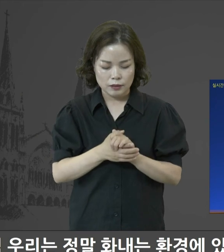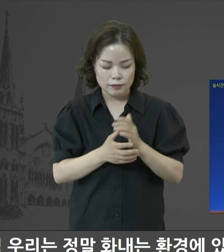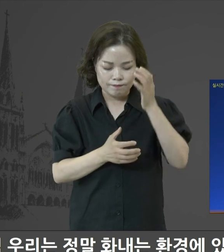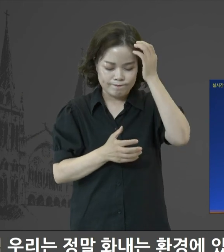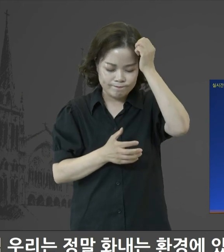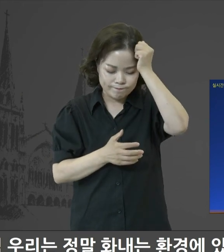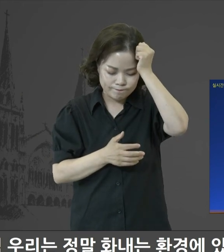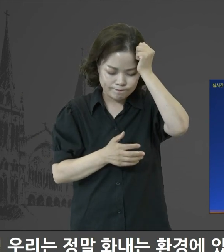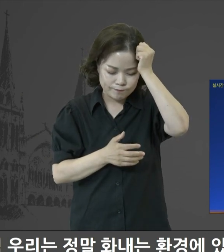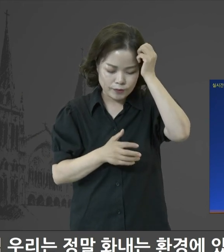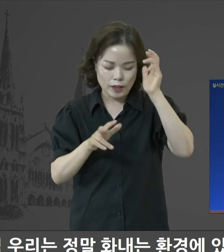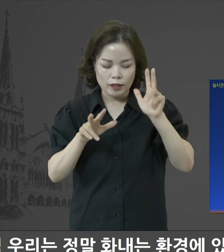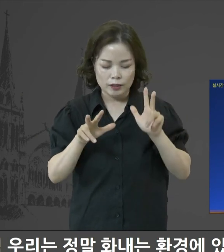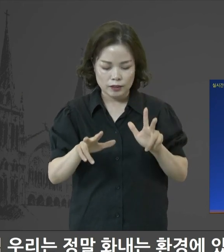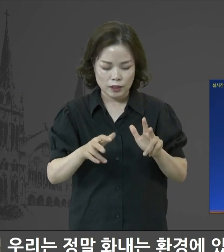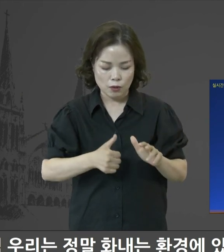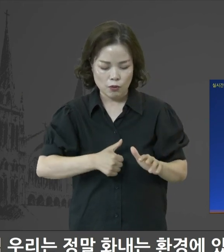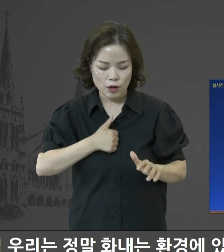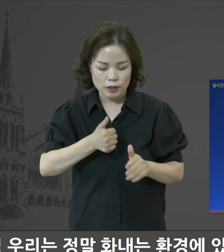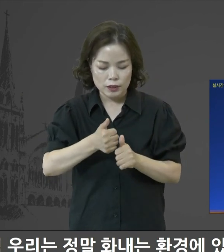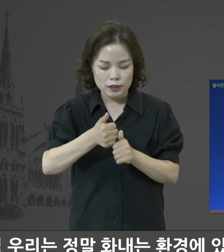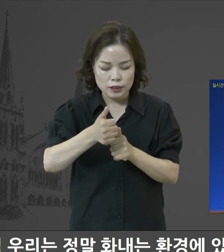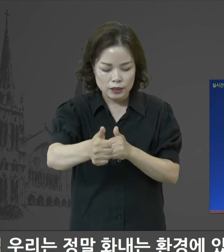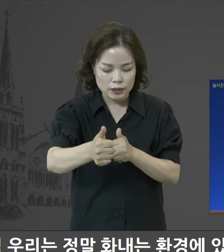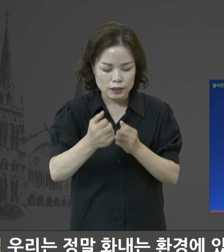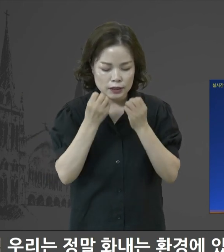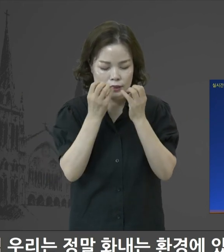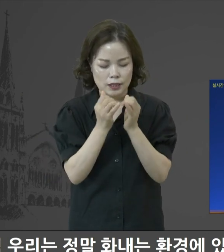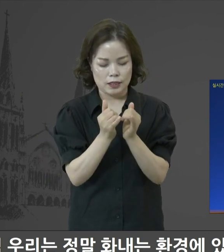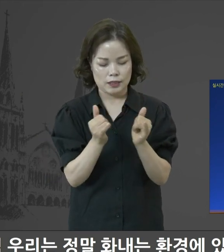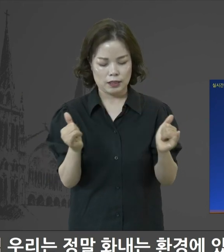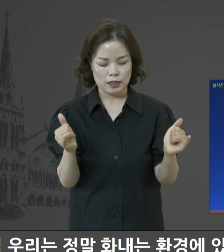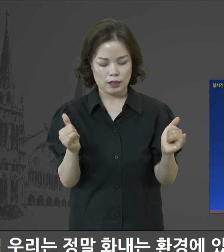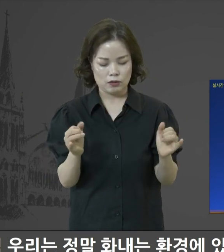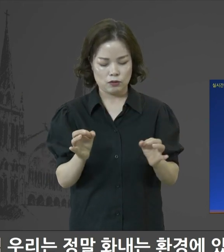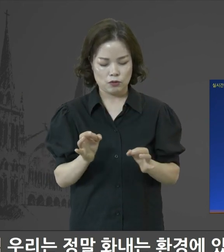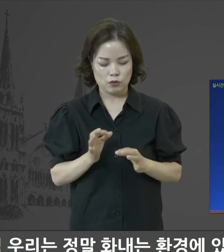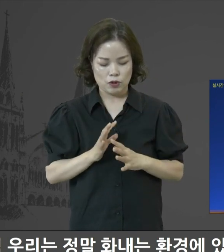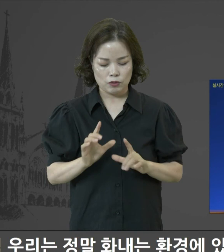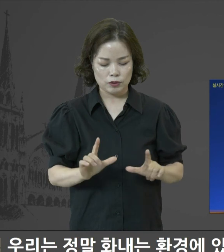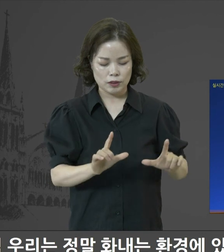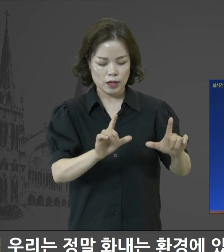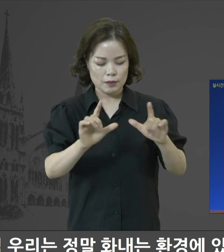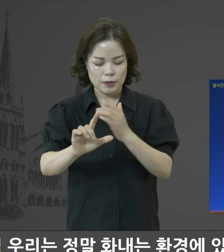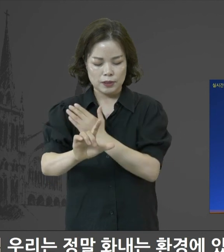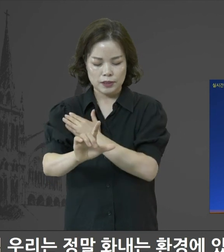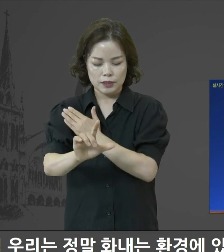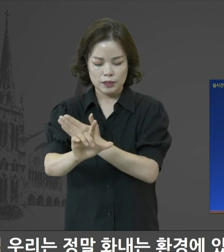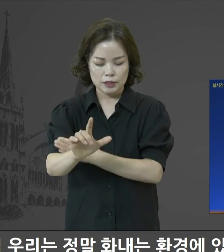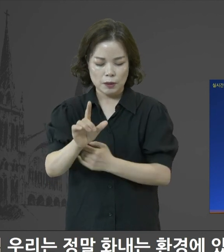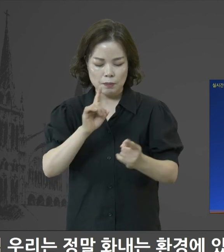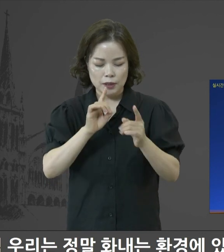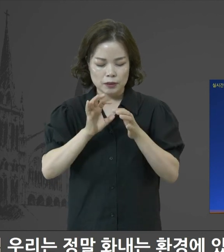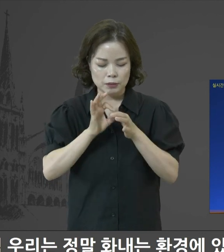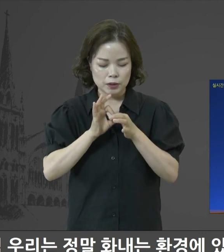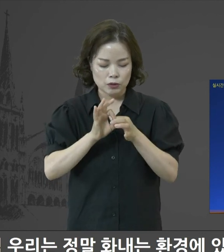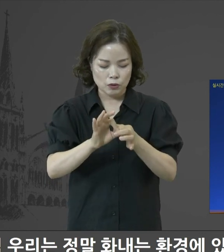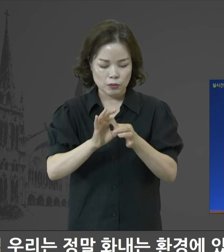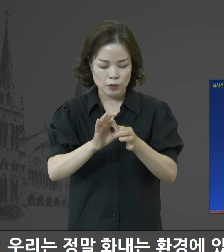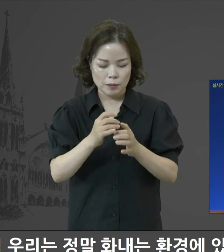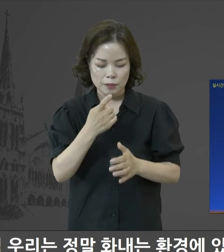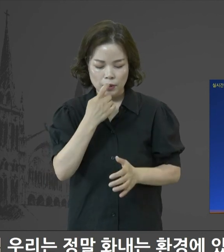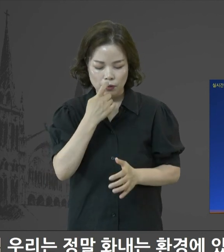하시고, 이제 그 화를 이기는 새 사람으로서의 놀라운 삶의 능력을 말씀을 통해서